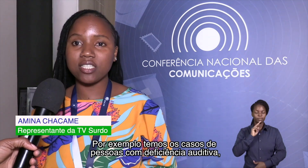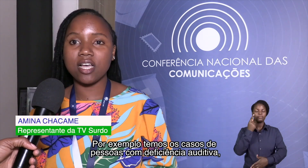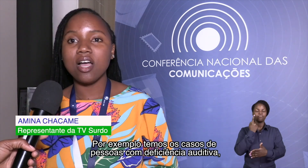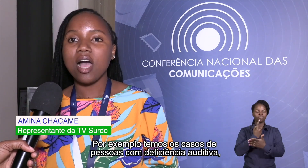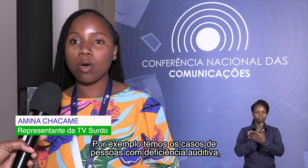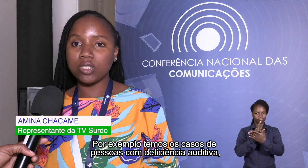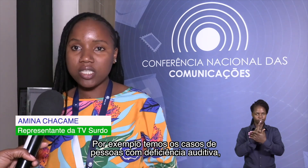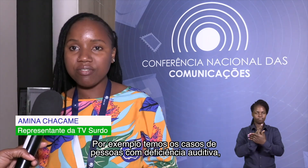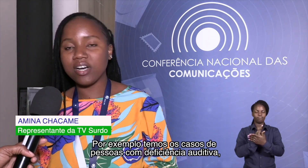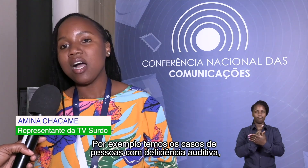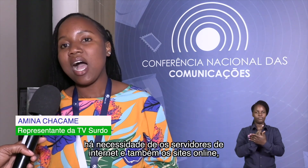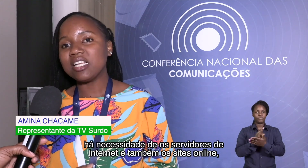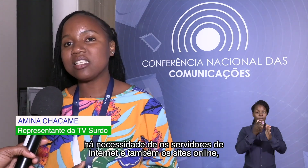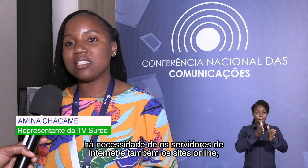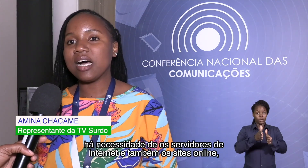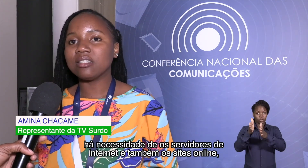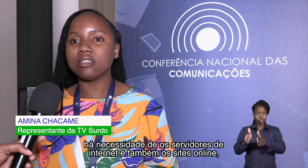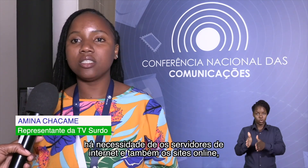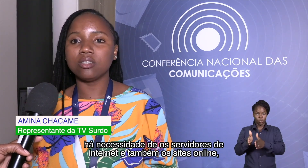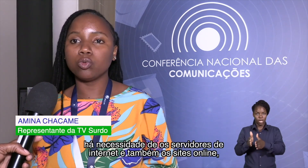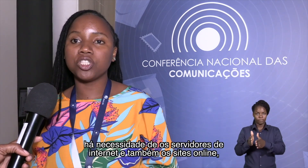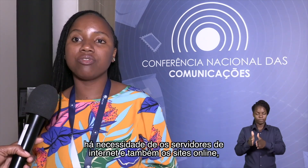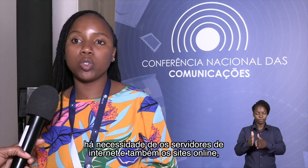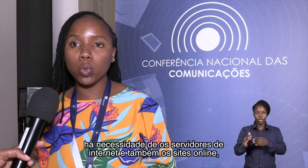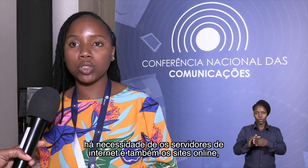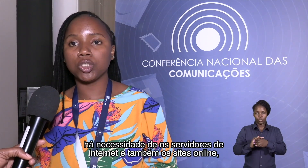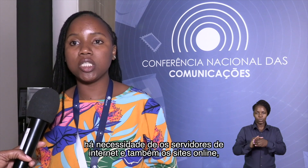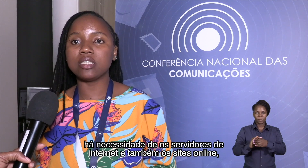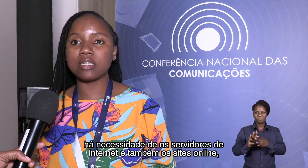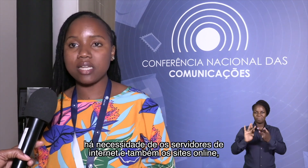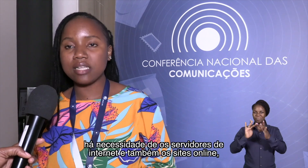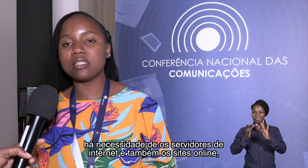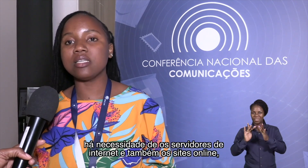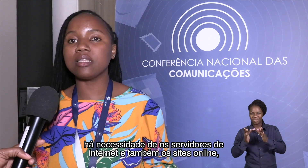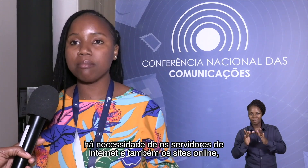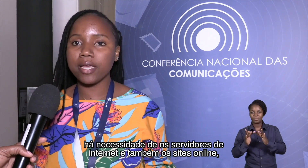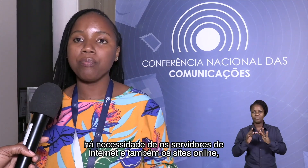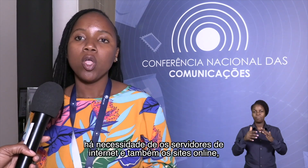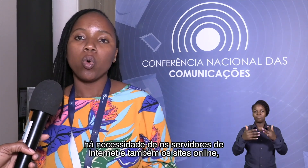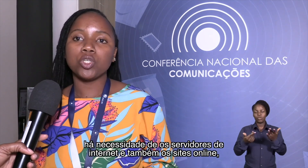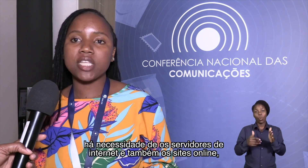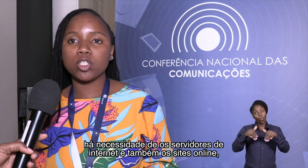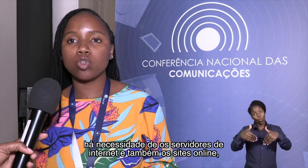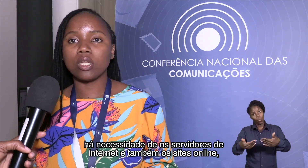deficiência auditiva, a necessidade de os servidores de internet e também os sites